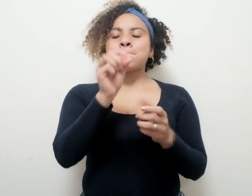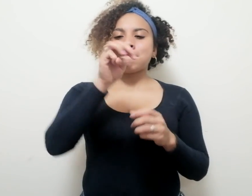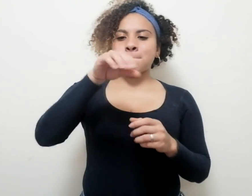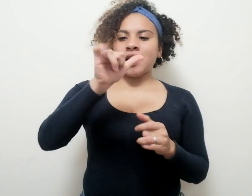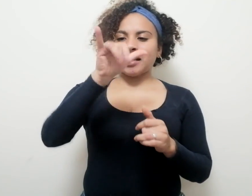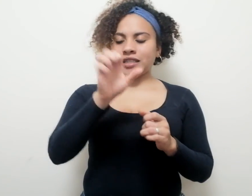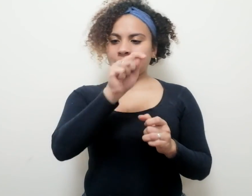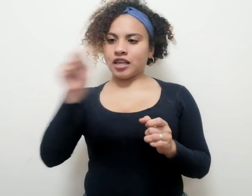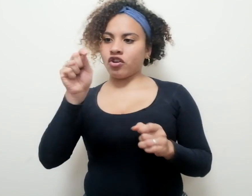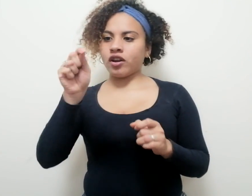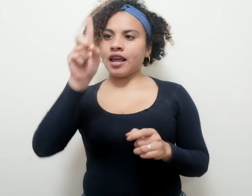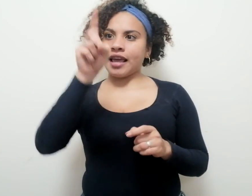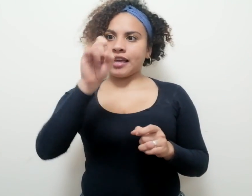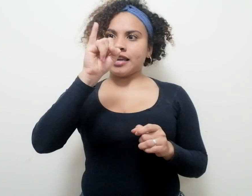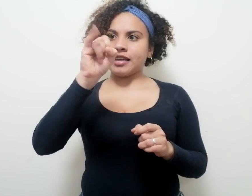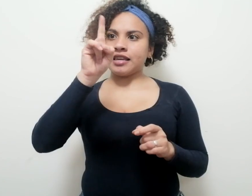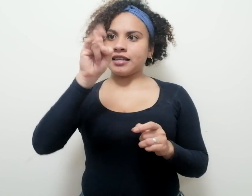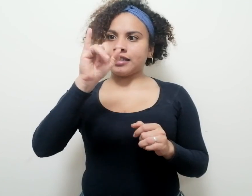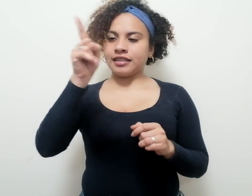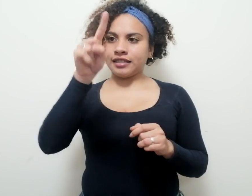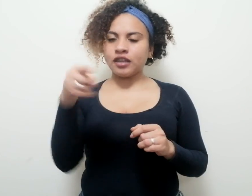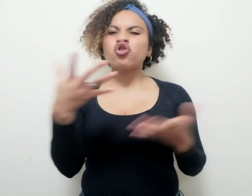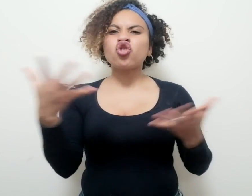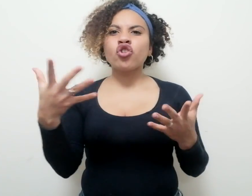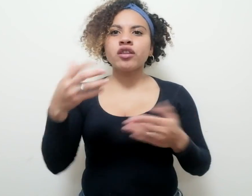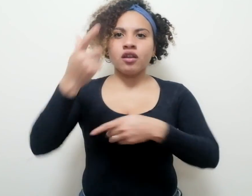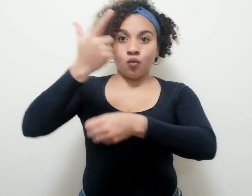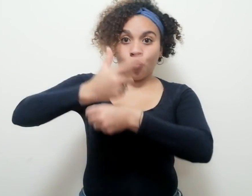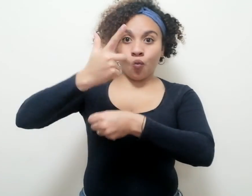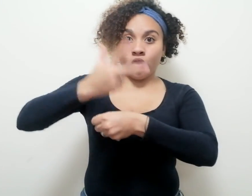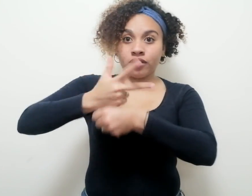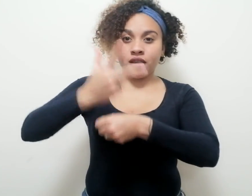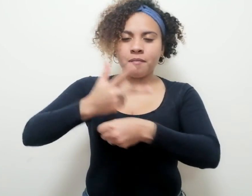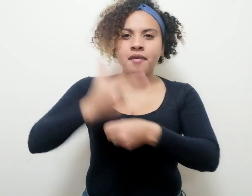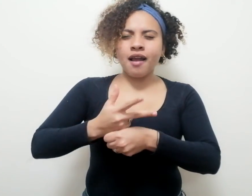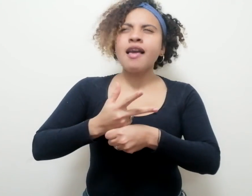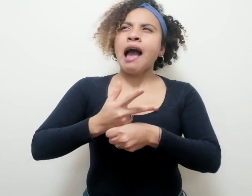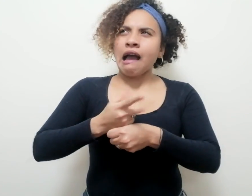Maya-IXIL en Guatemala y el exterminio